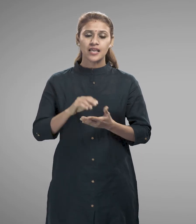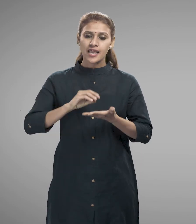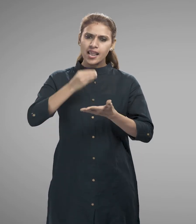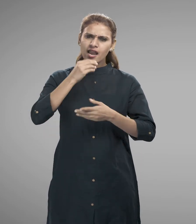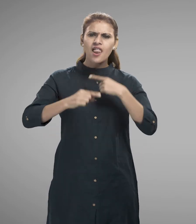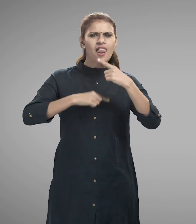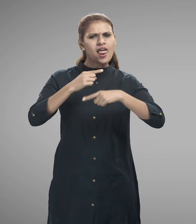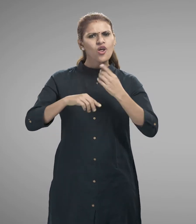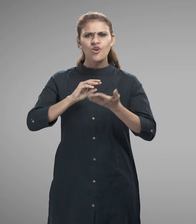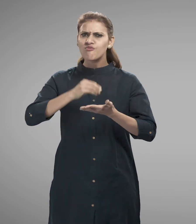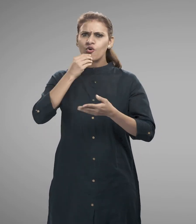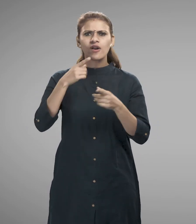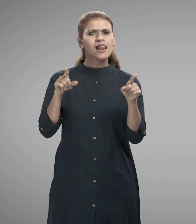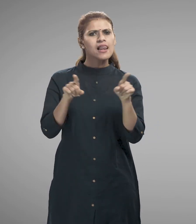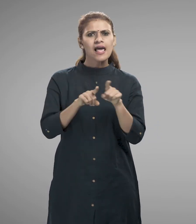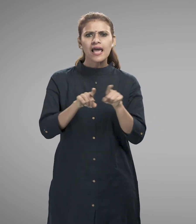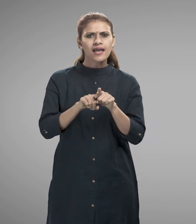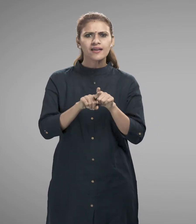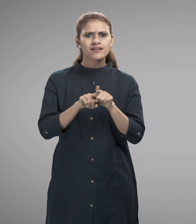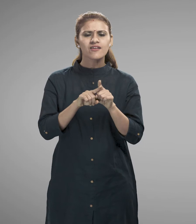नियमित भोजन जैसे कि सब्जियां,